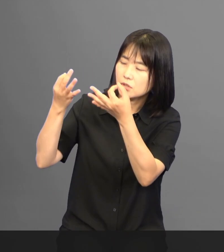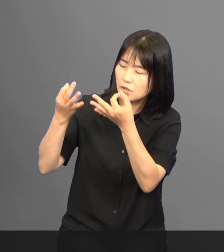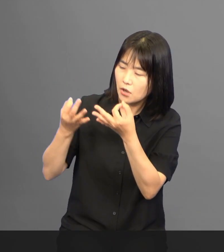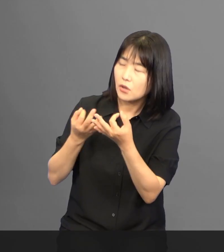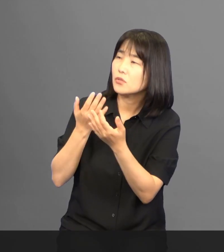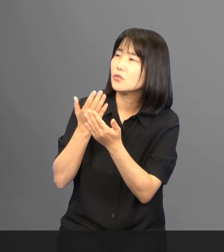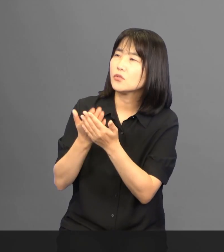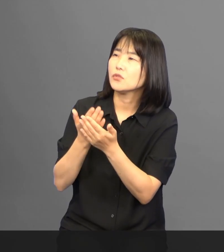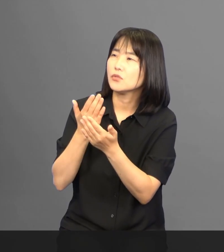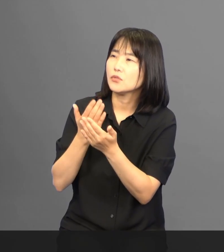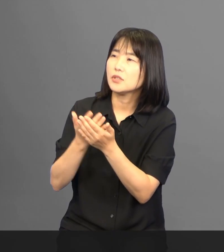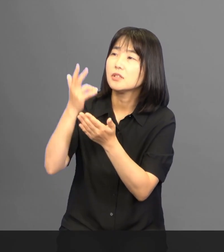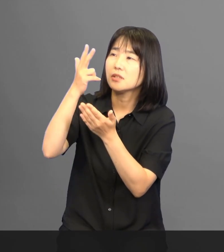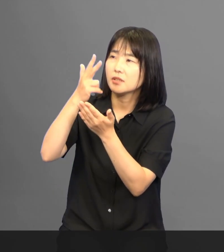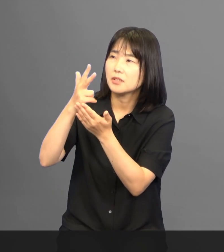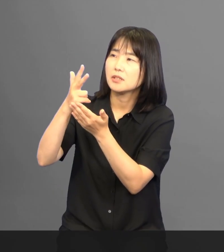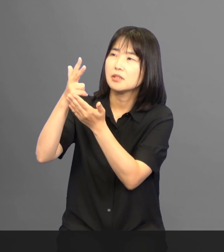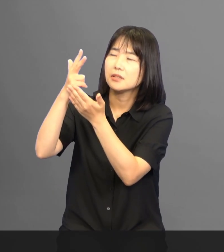보소서